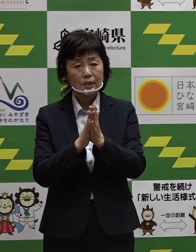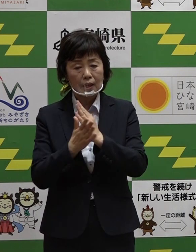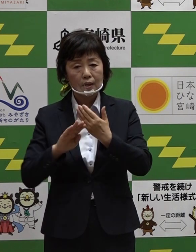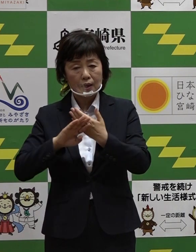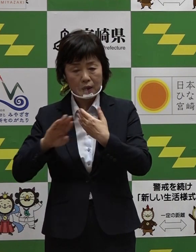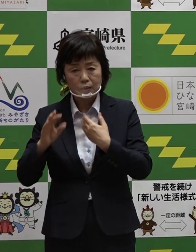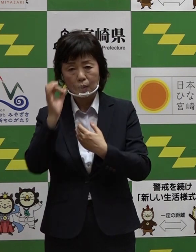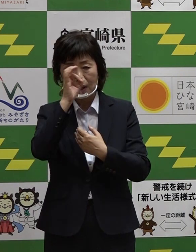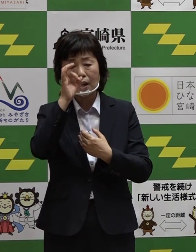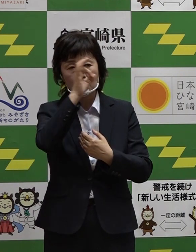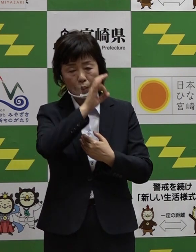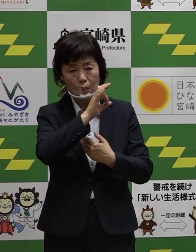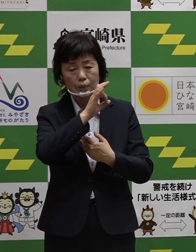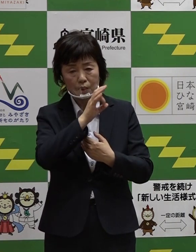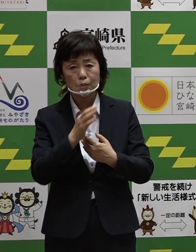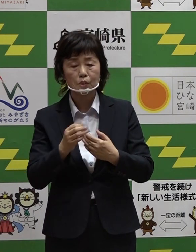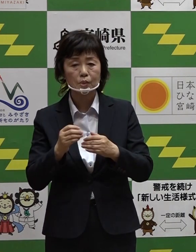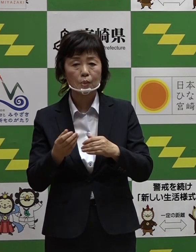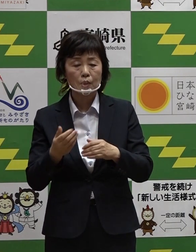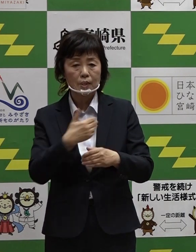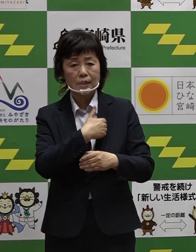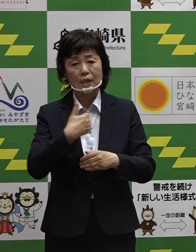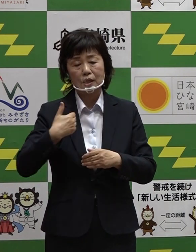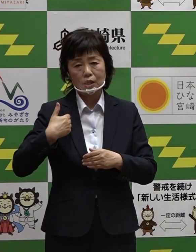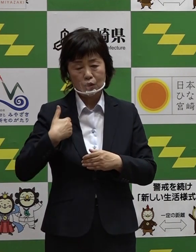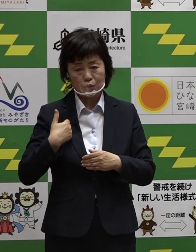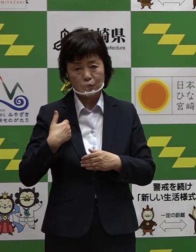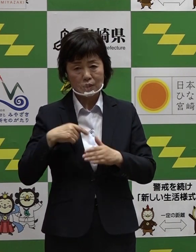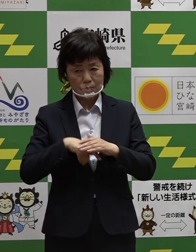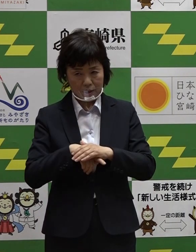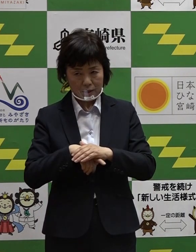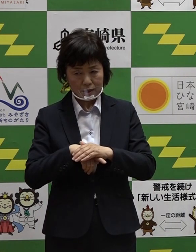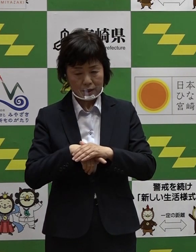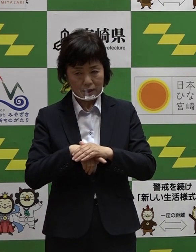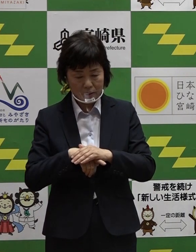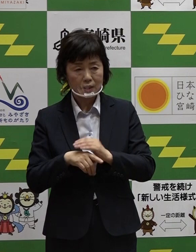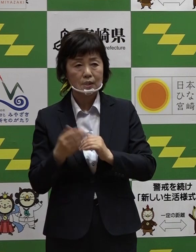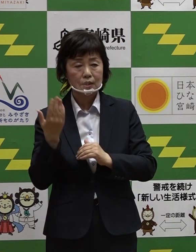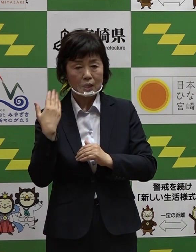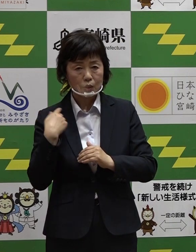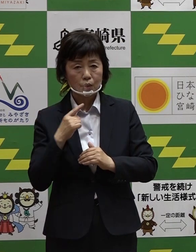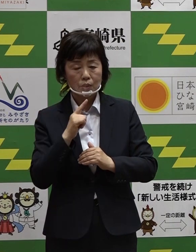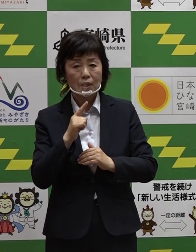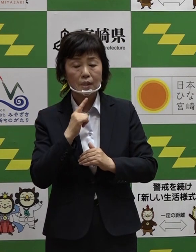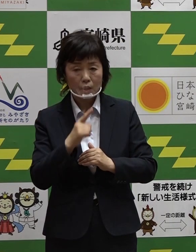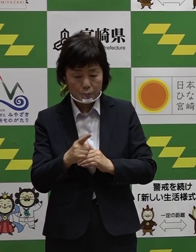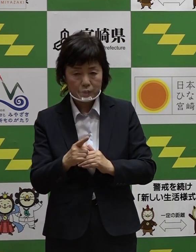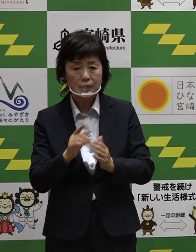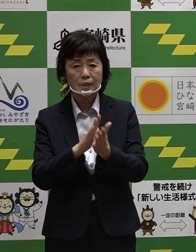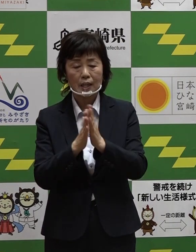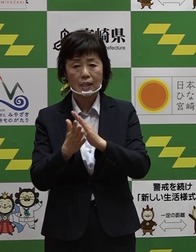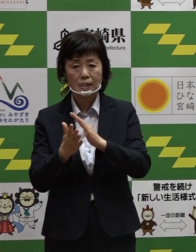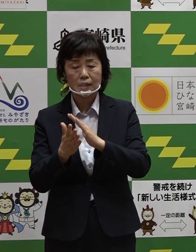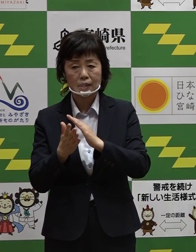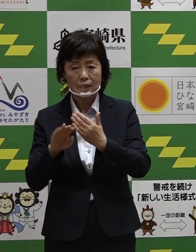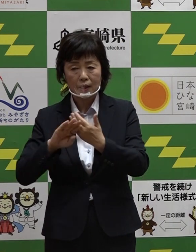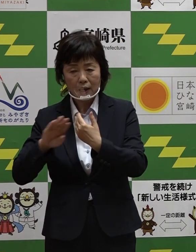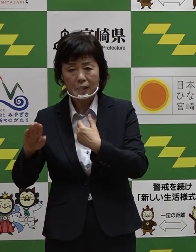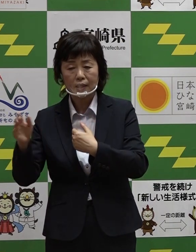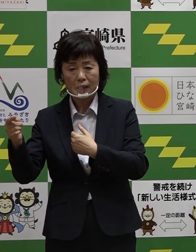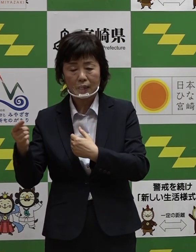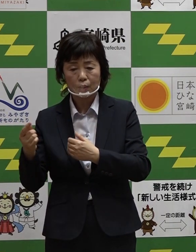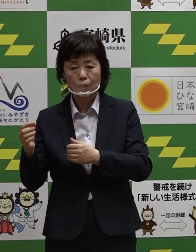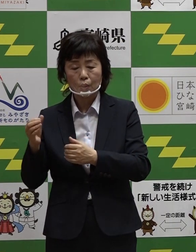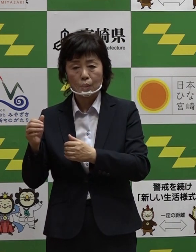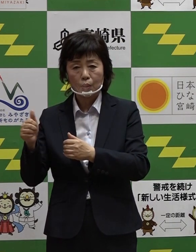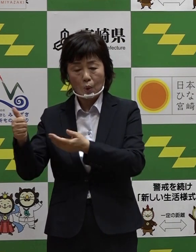の観光ということもそういうことで可能なわけでありますし、先ほど言われたような県内への県外からの観光